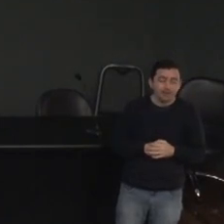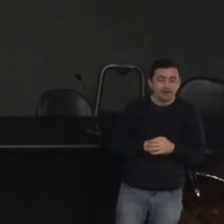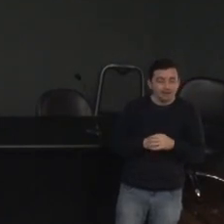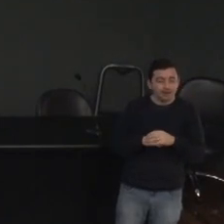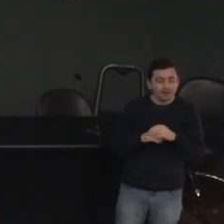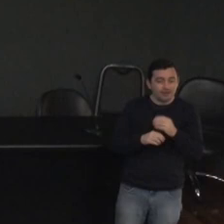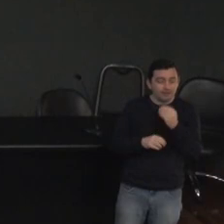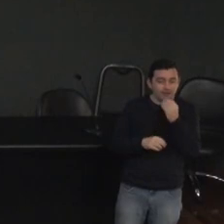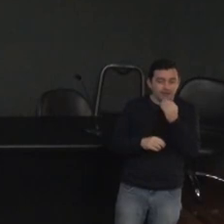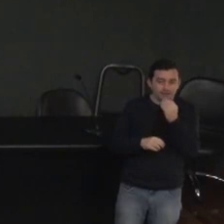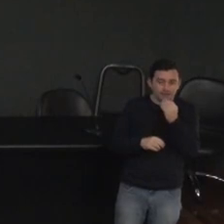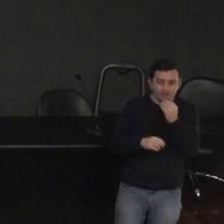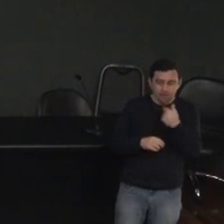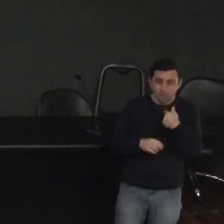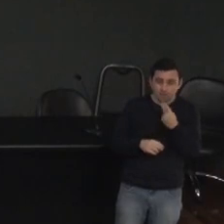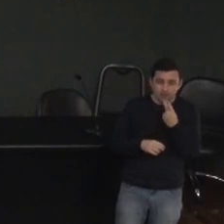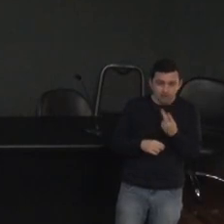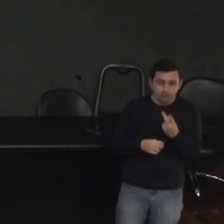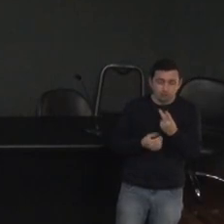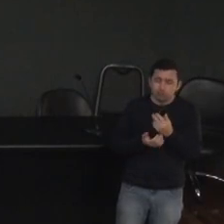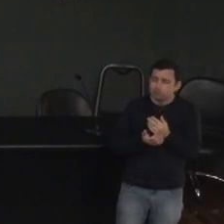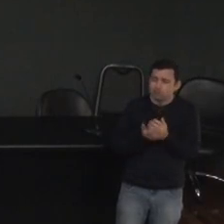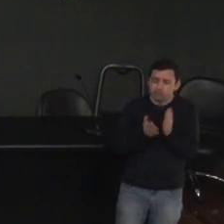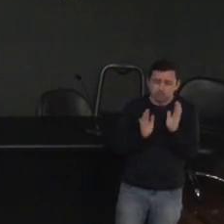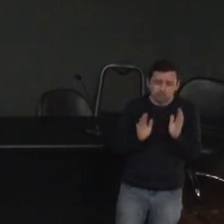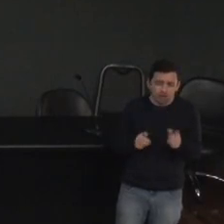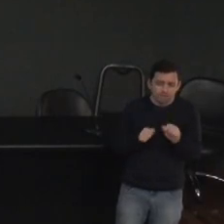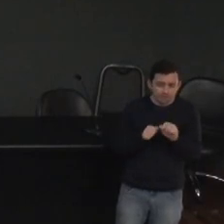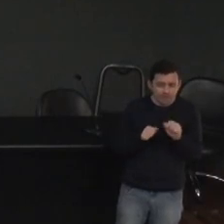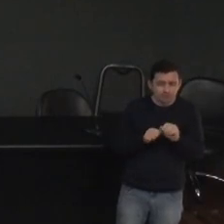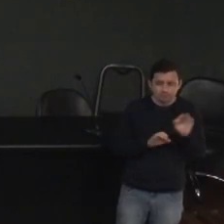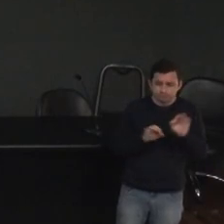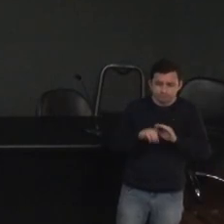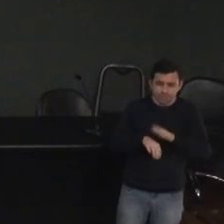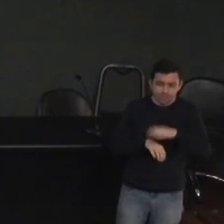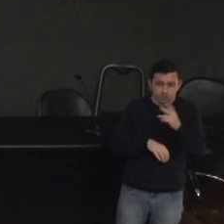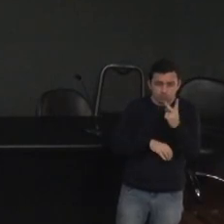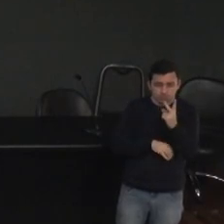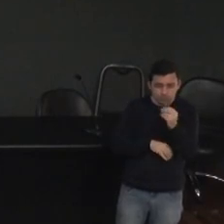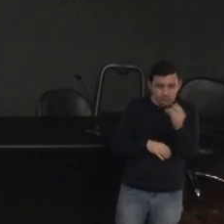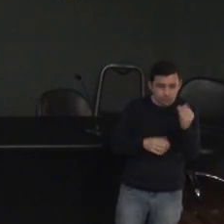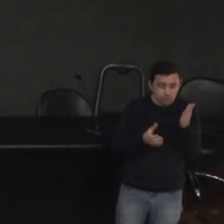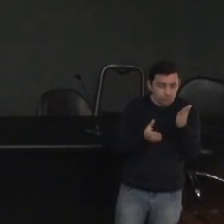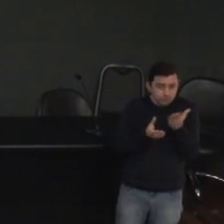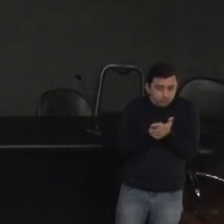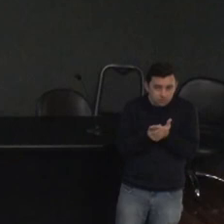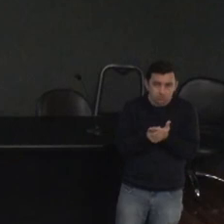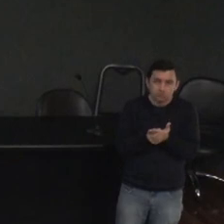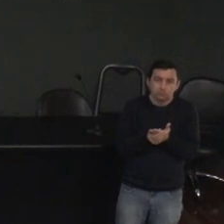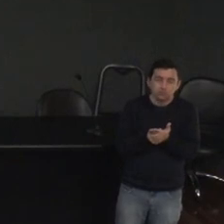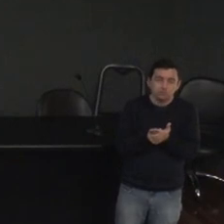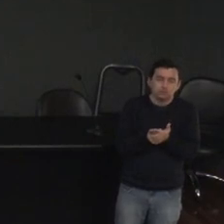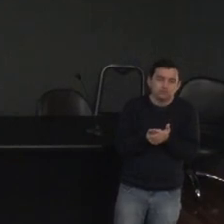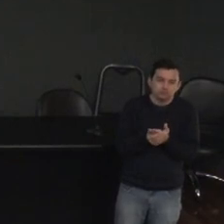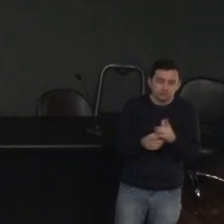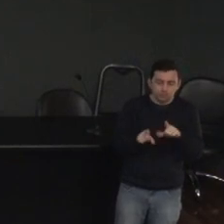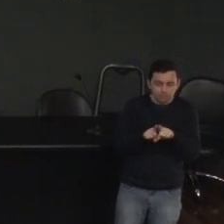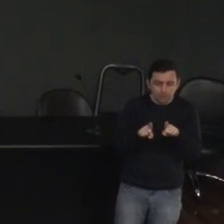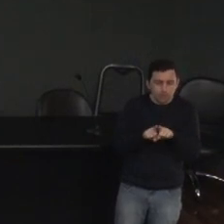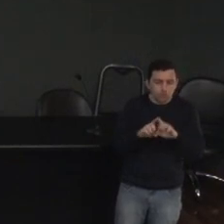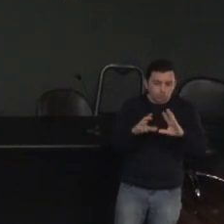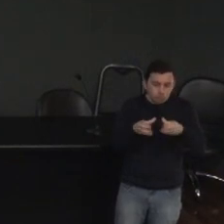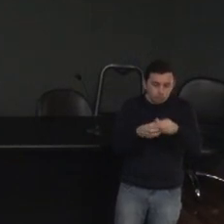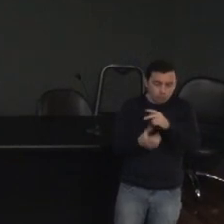eu falo isso hoje porque a gente já implementou mais de 200 processos de proteção de dados em médios Grandes Empresas e e órgãos públicos